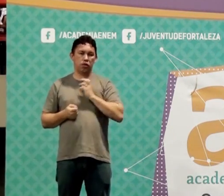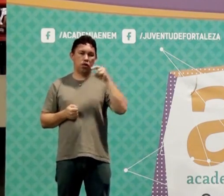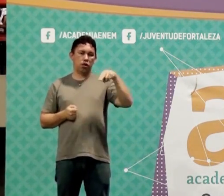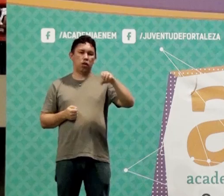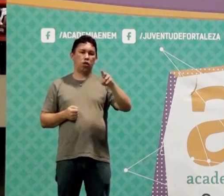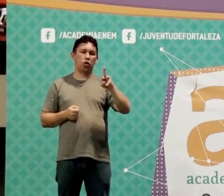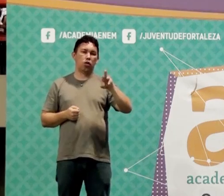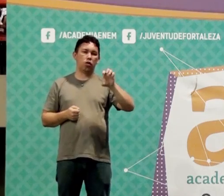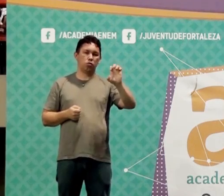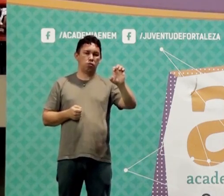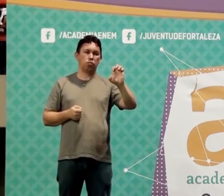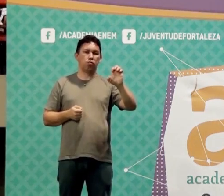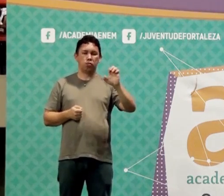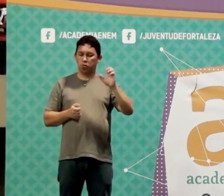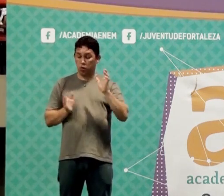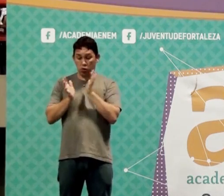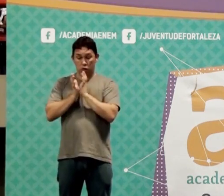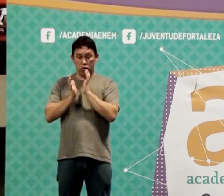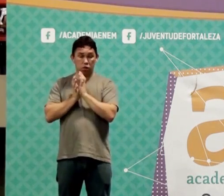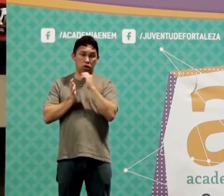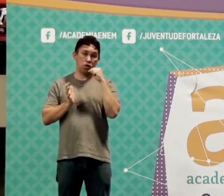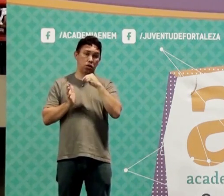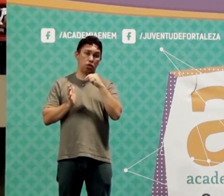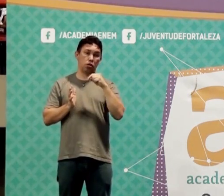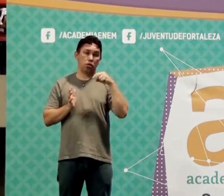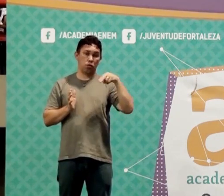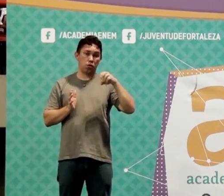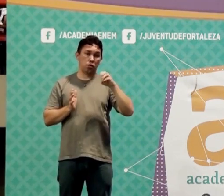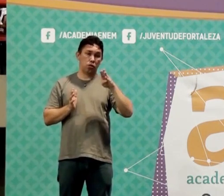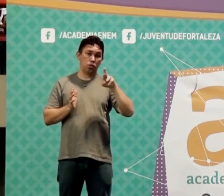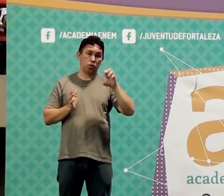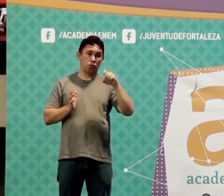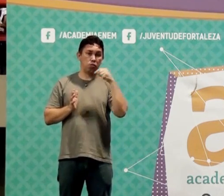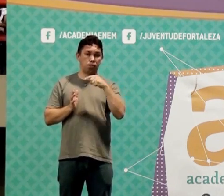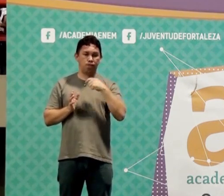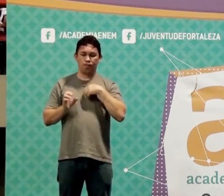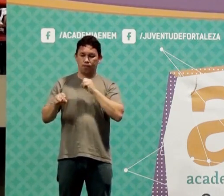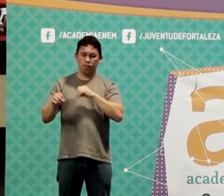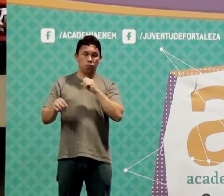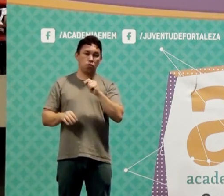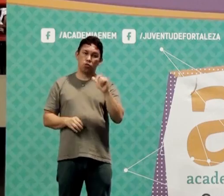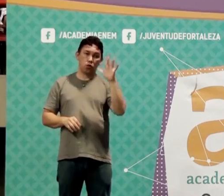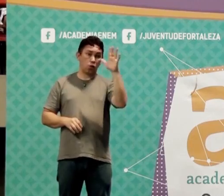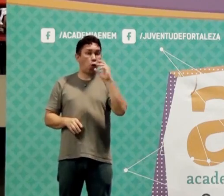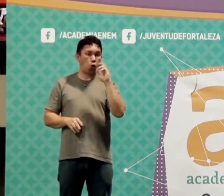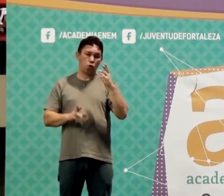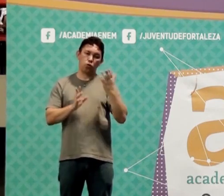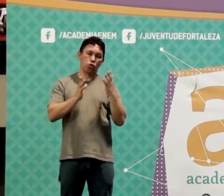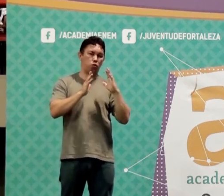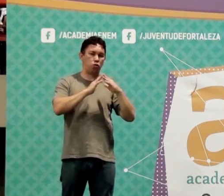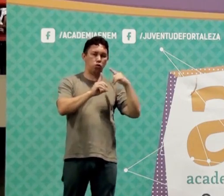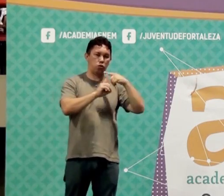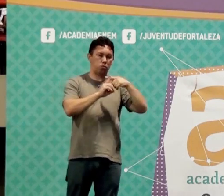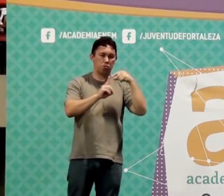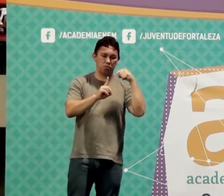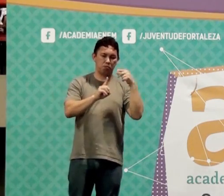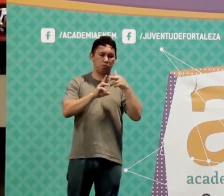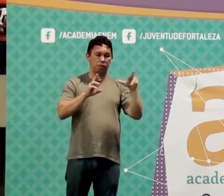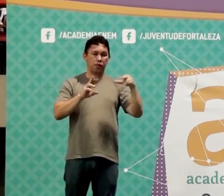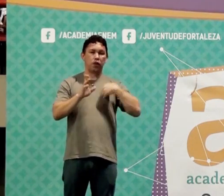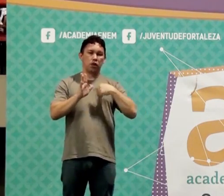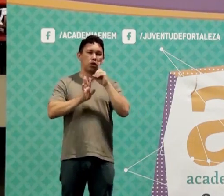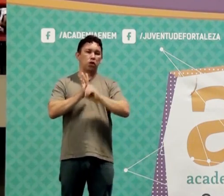Os bichinhos foram achando que iam recuperar o território europeu. Talvez até encontrar seus pais que